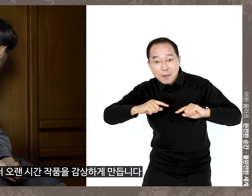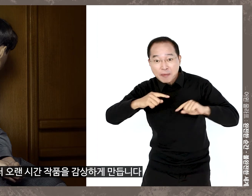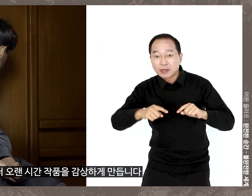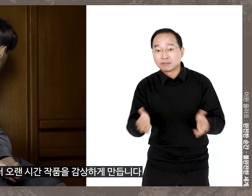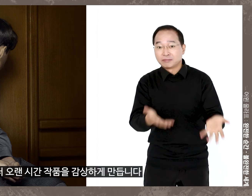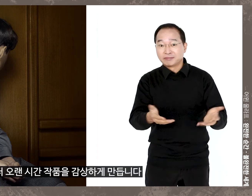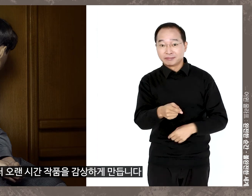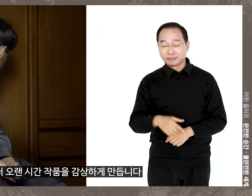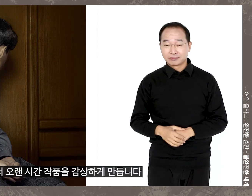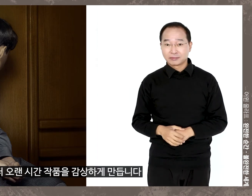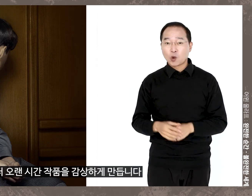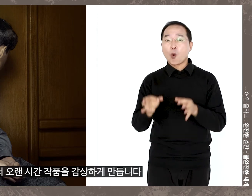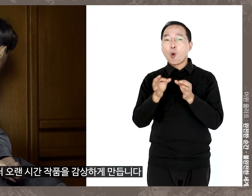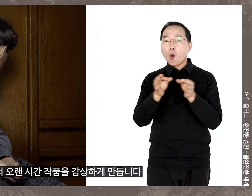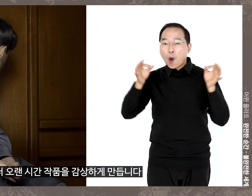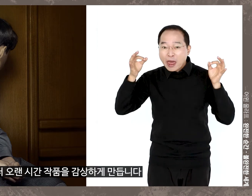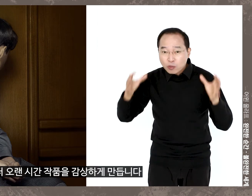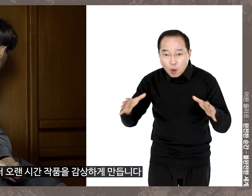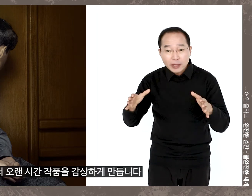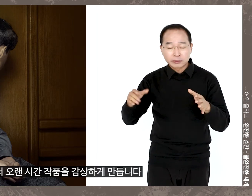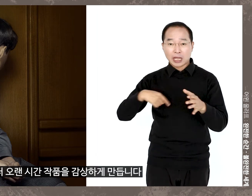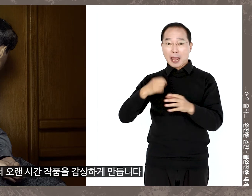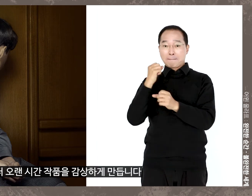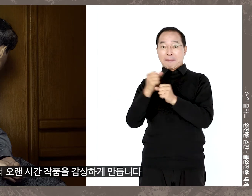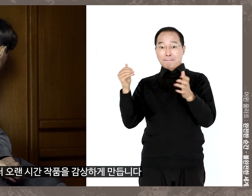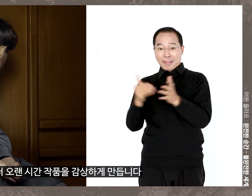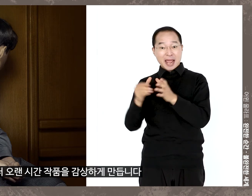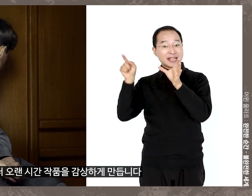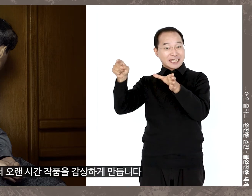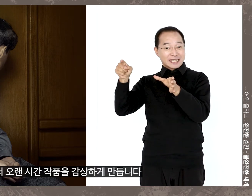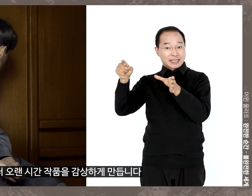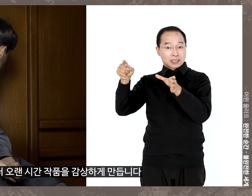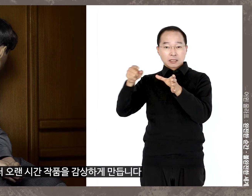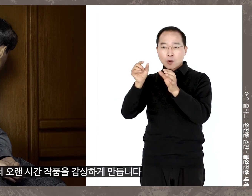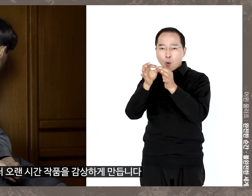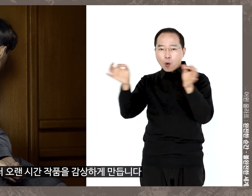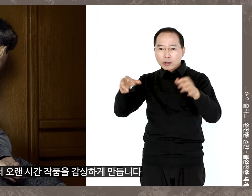더 오랜 시간 작품을 감상하게 만듭니다.